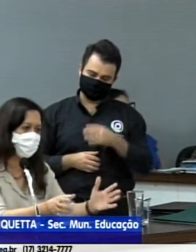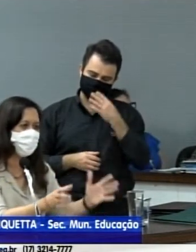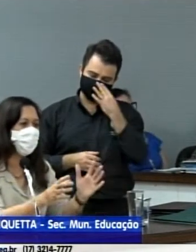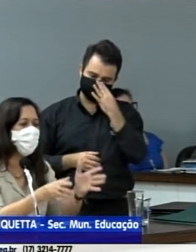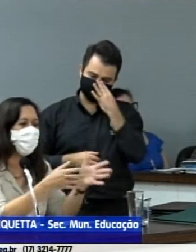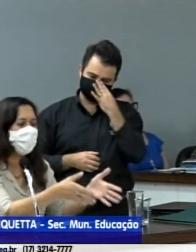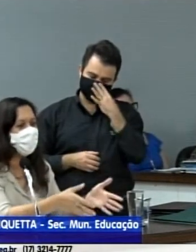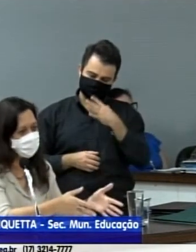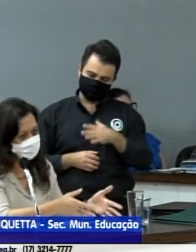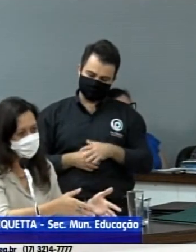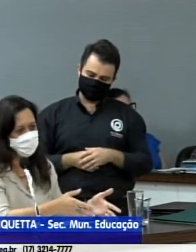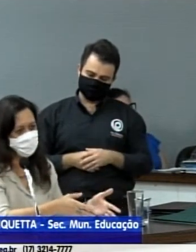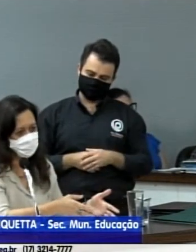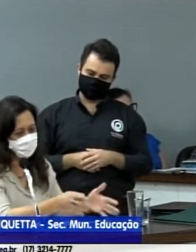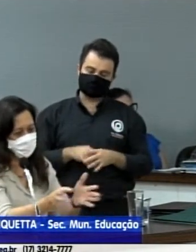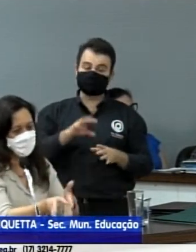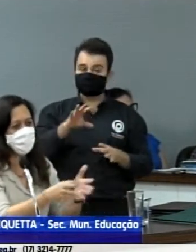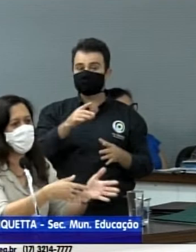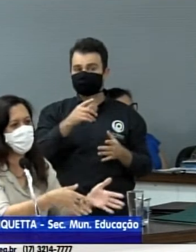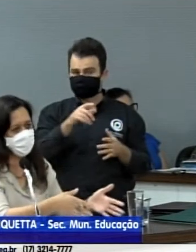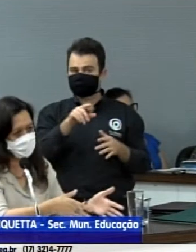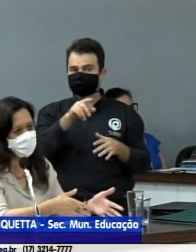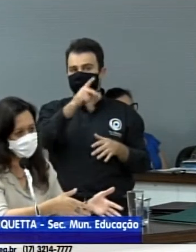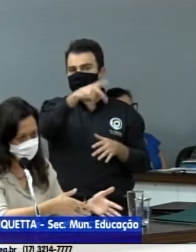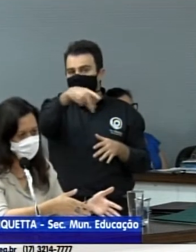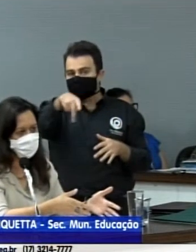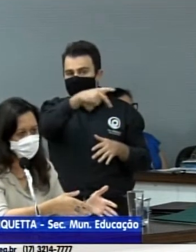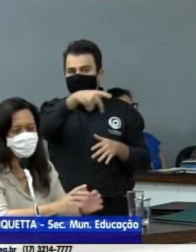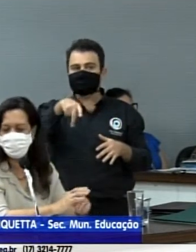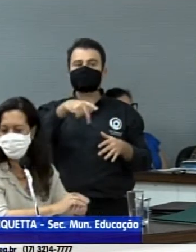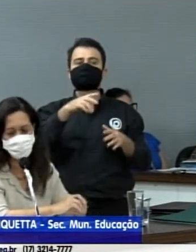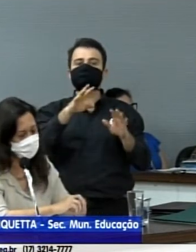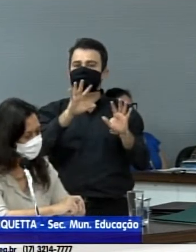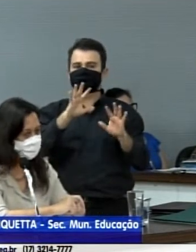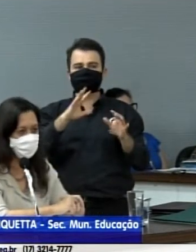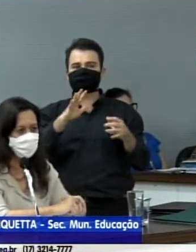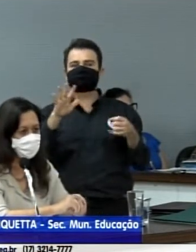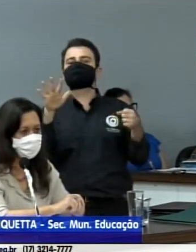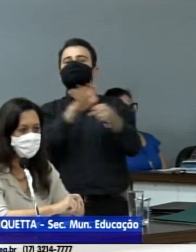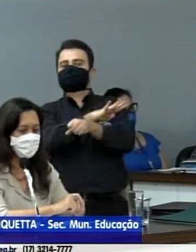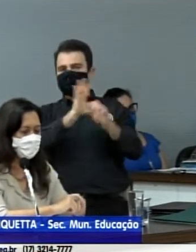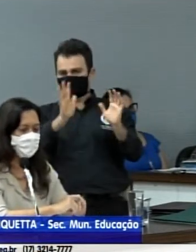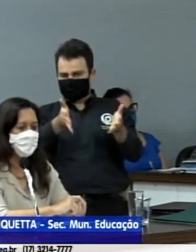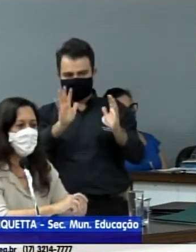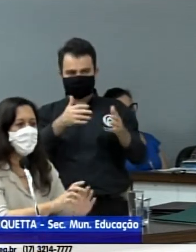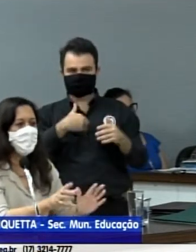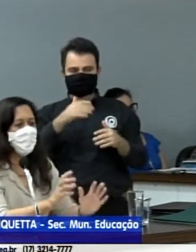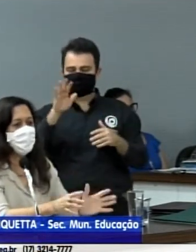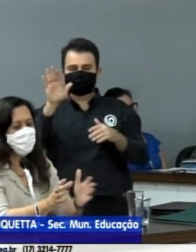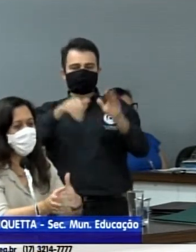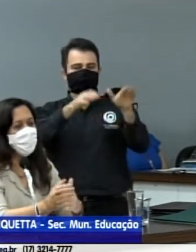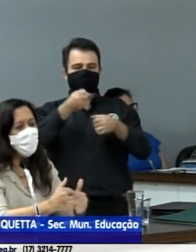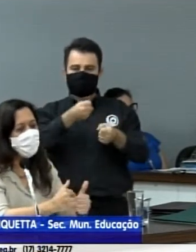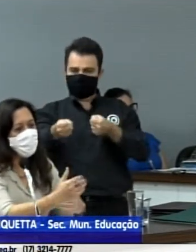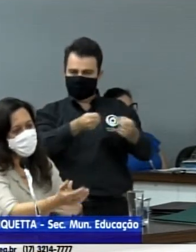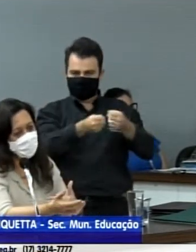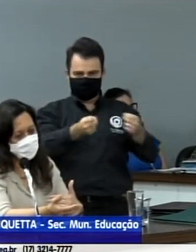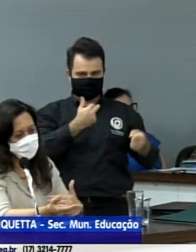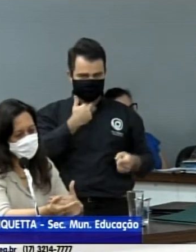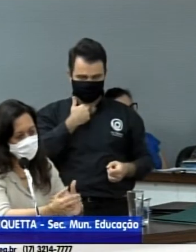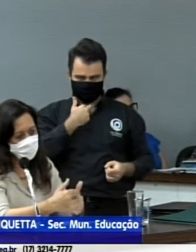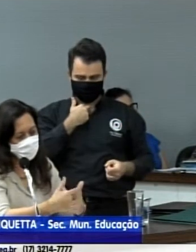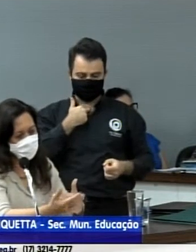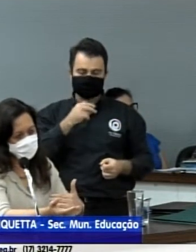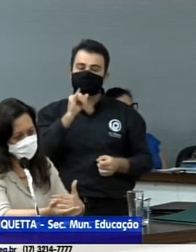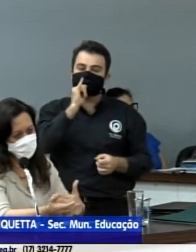tenho vacância efetiva para chamar mais profissionais. Não tenho. Mesmo porque eu não posso aumentar